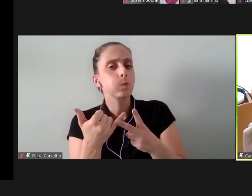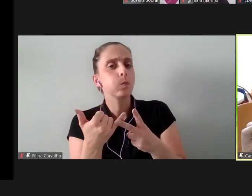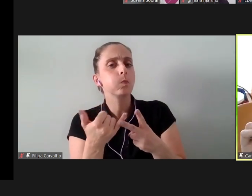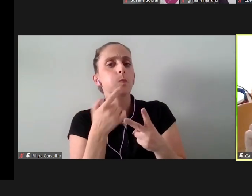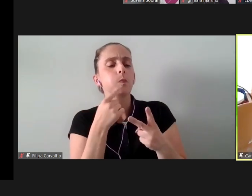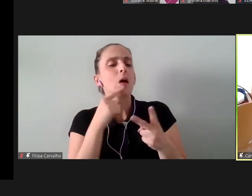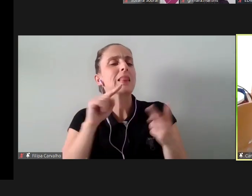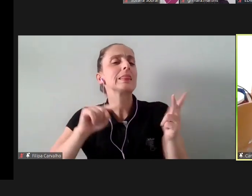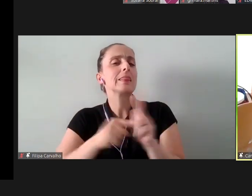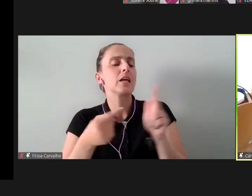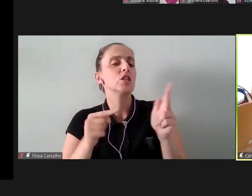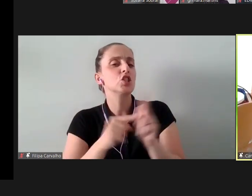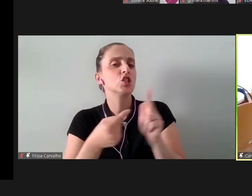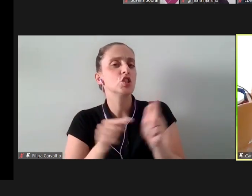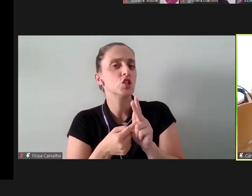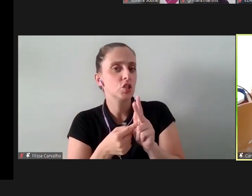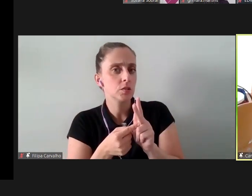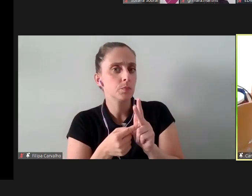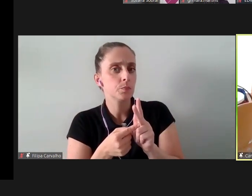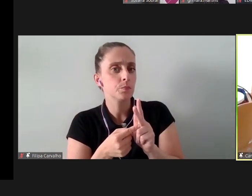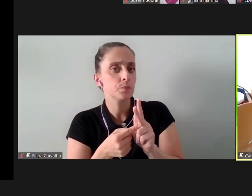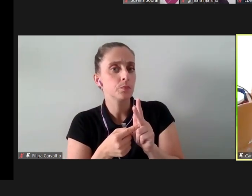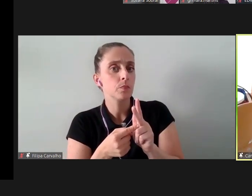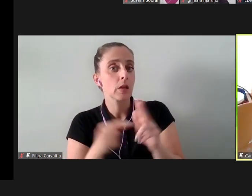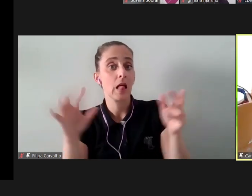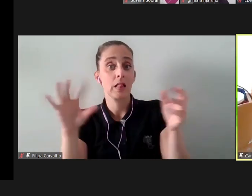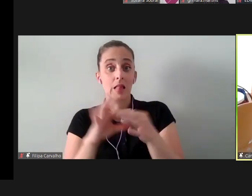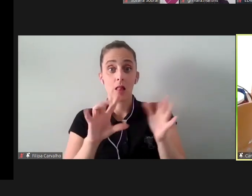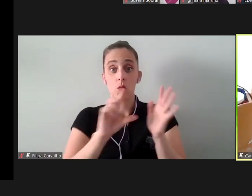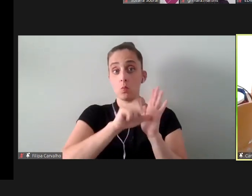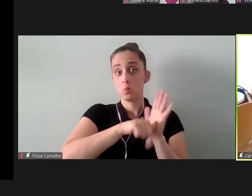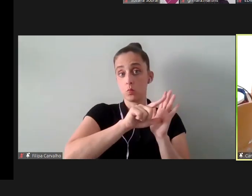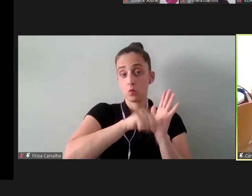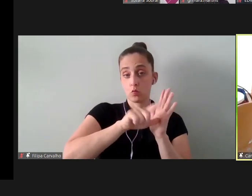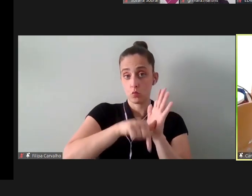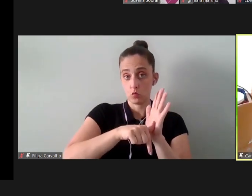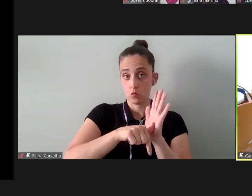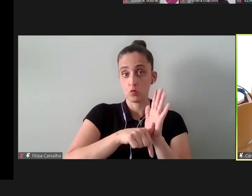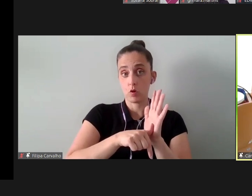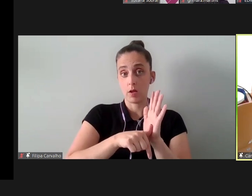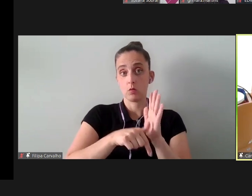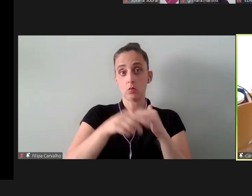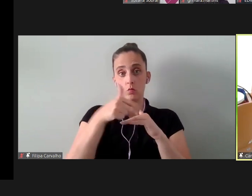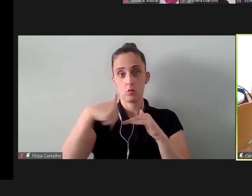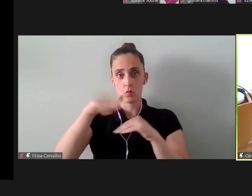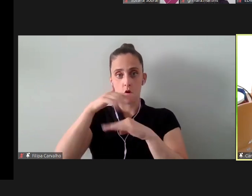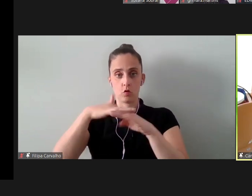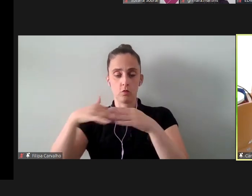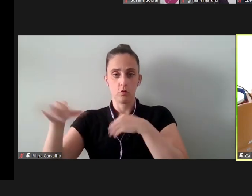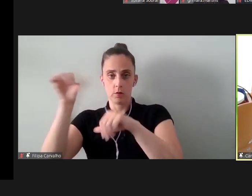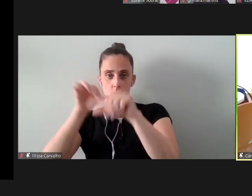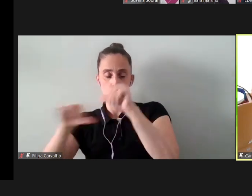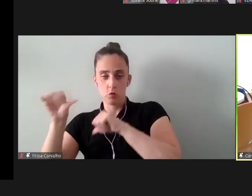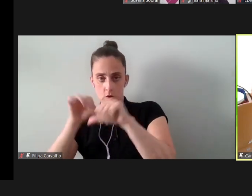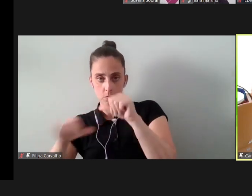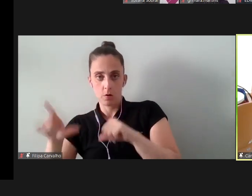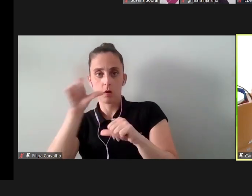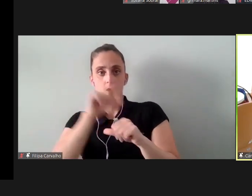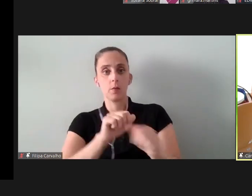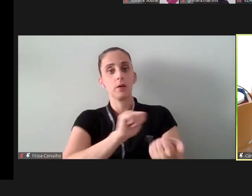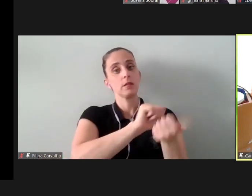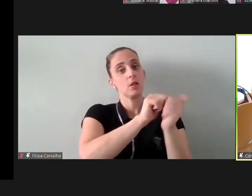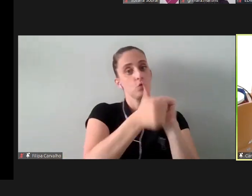e teste. No caso dos projetos realizados no laboratório e na área de